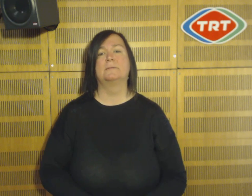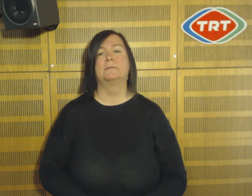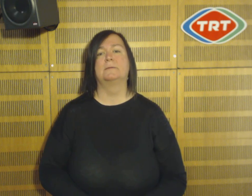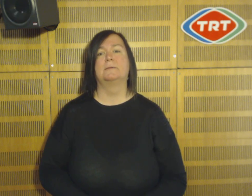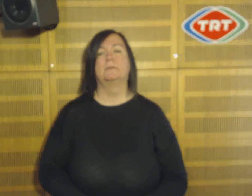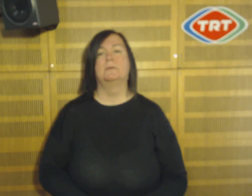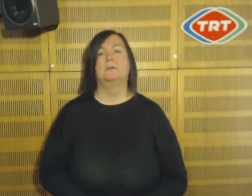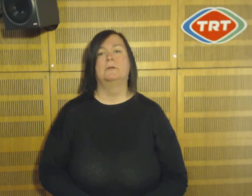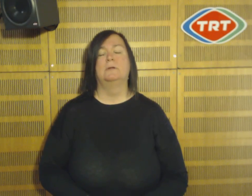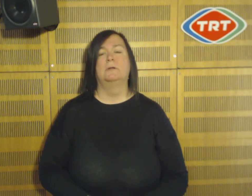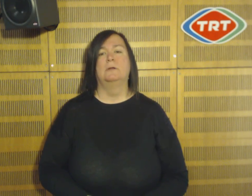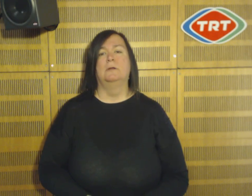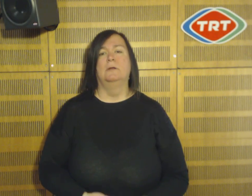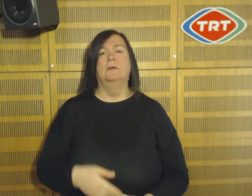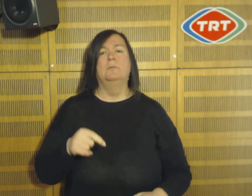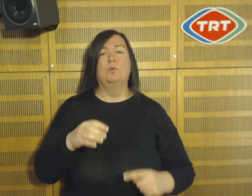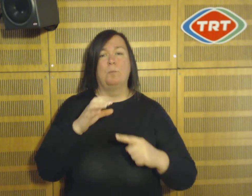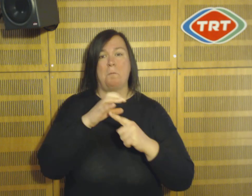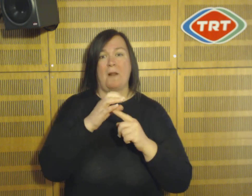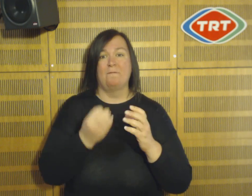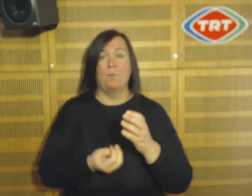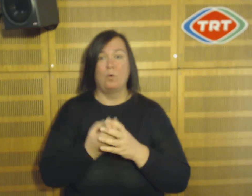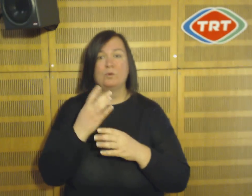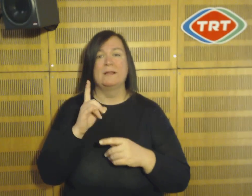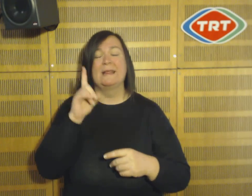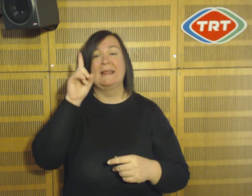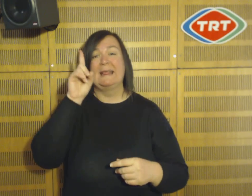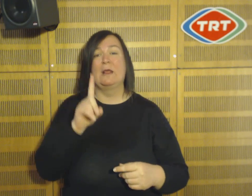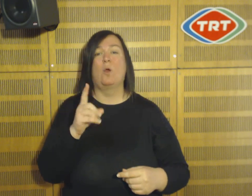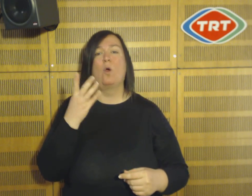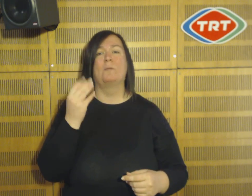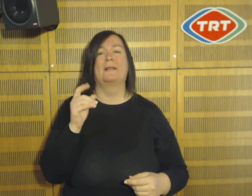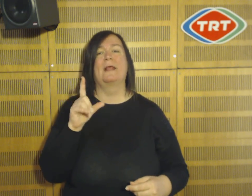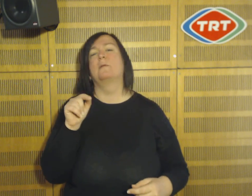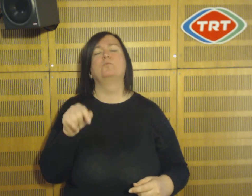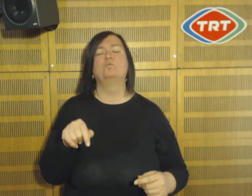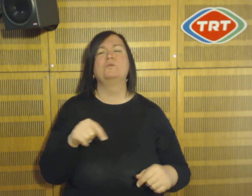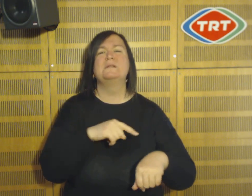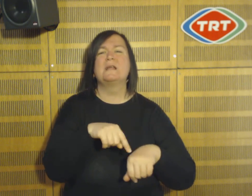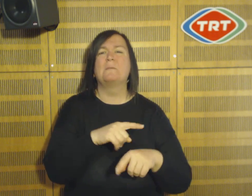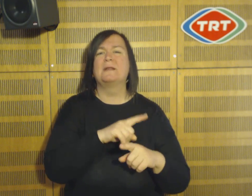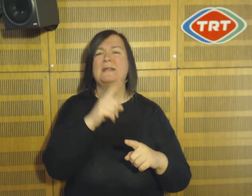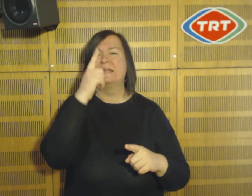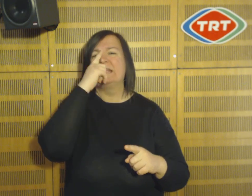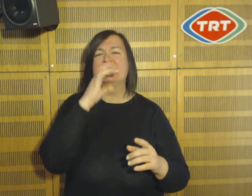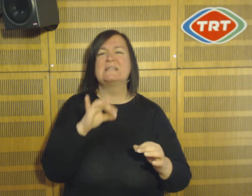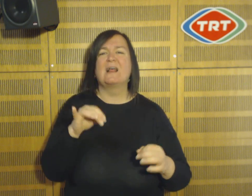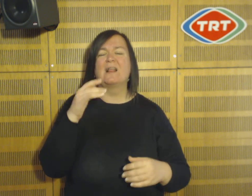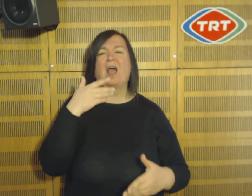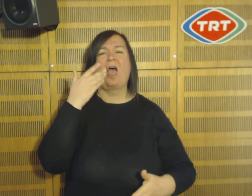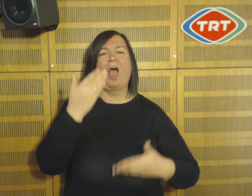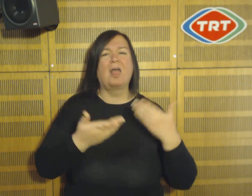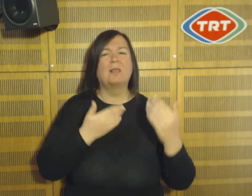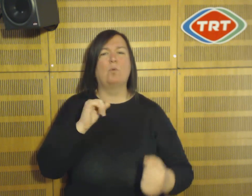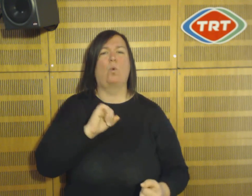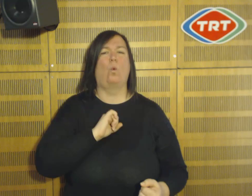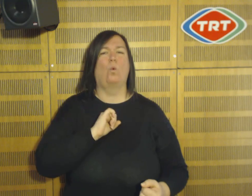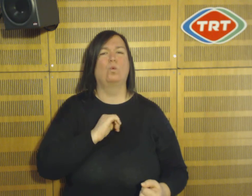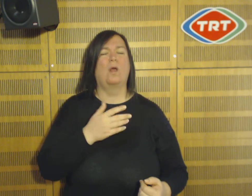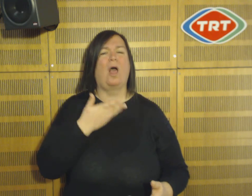Eee bu Platformu oluşturduktan sonra ilk olması gereken İşte bu zamana kadar e insanların e anlatmaya korktuğu anlatmaya çekindiği